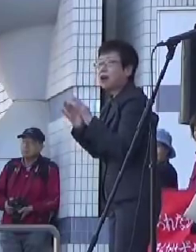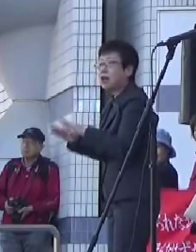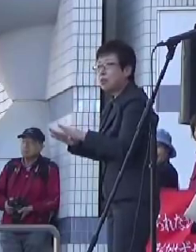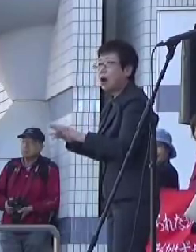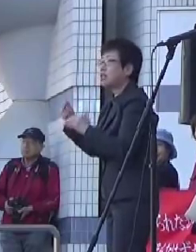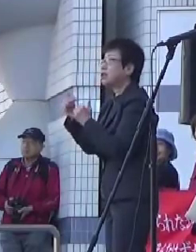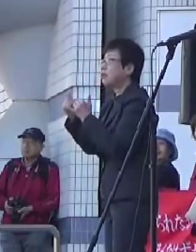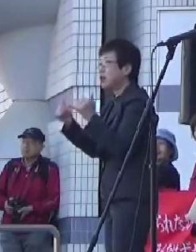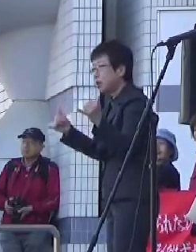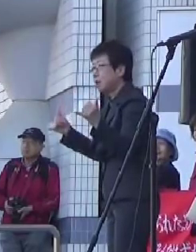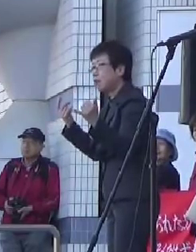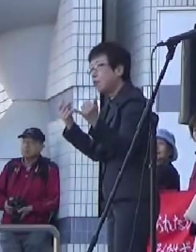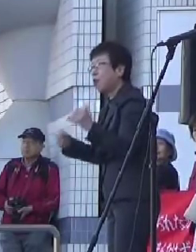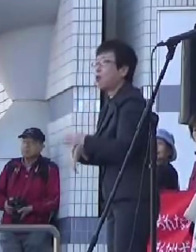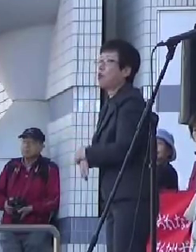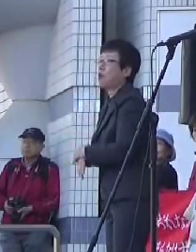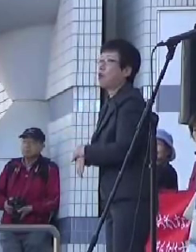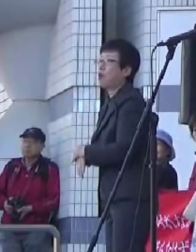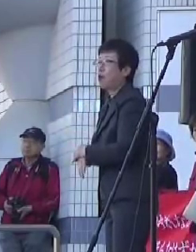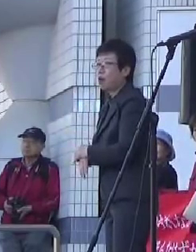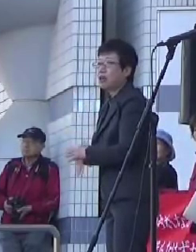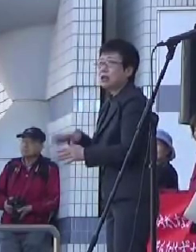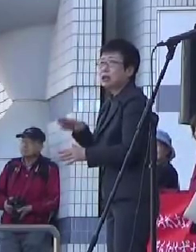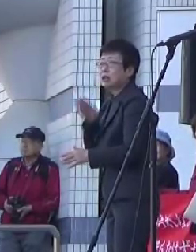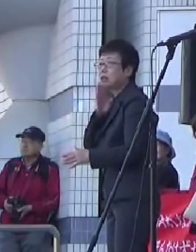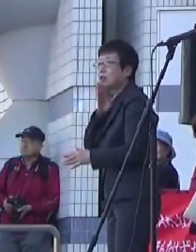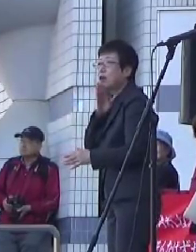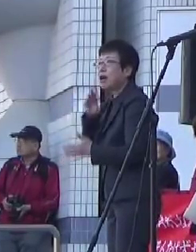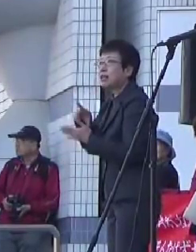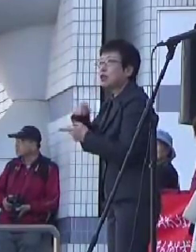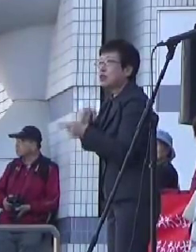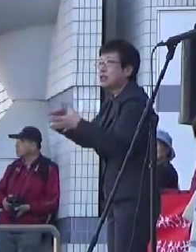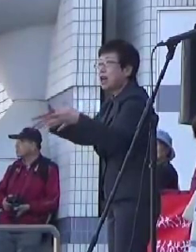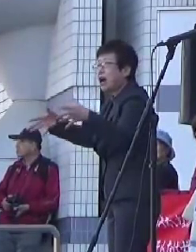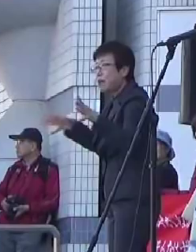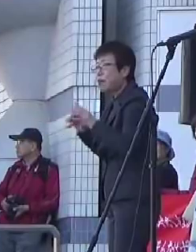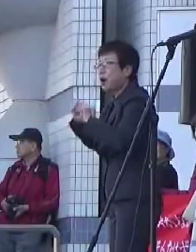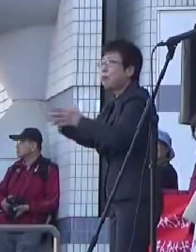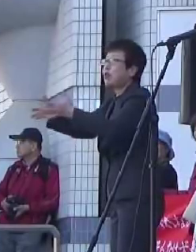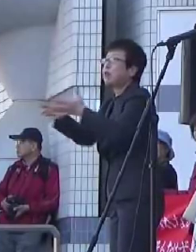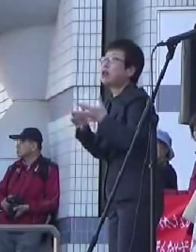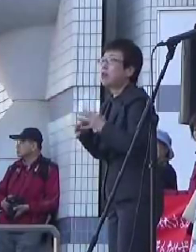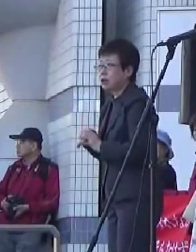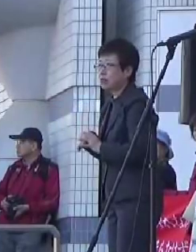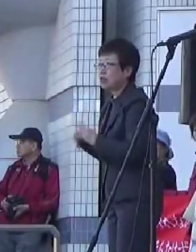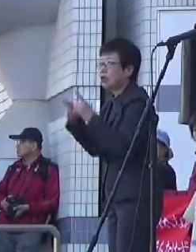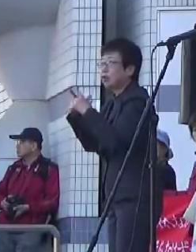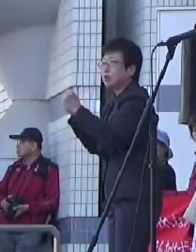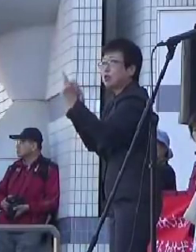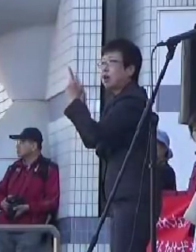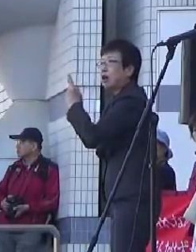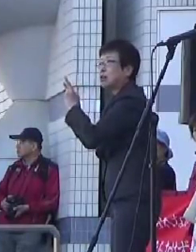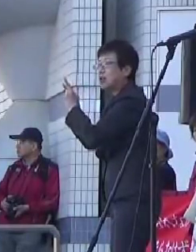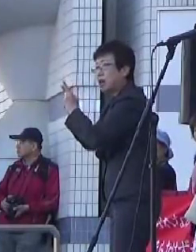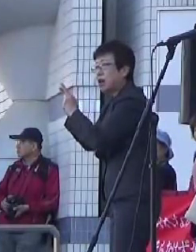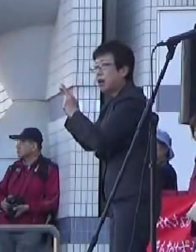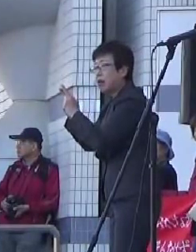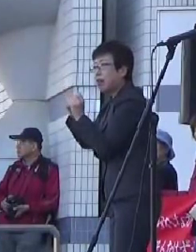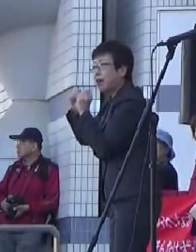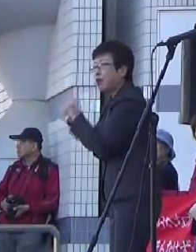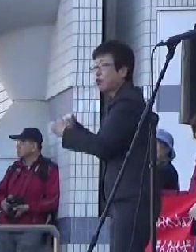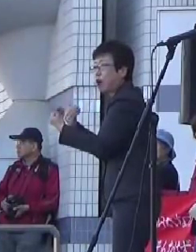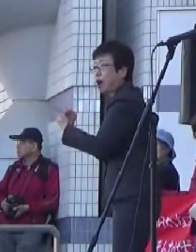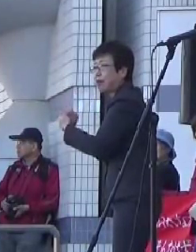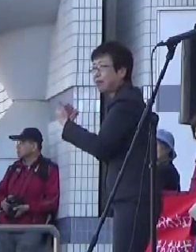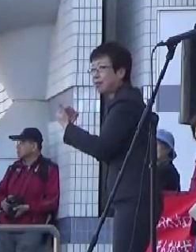その市民も、それから実はの地方自治体もすごい頑張ってくれていて、国に対して撤去の反対っていう